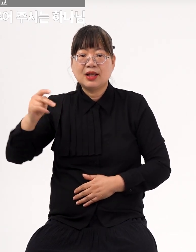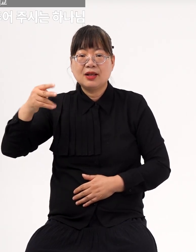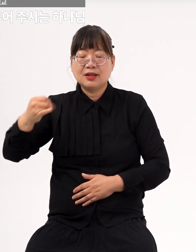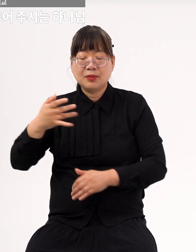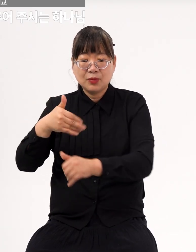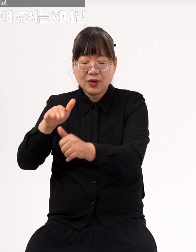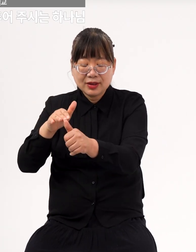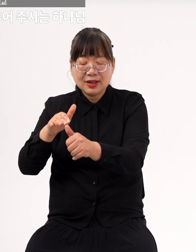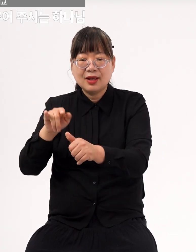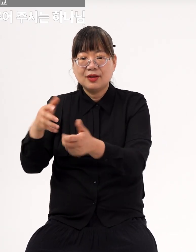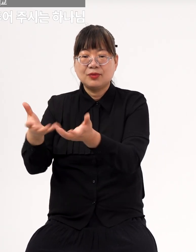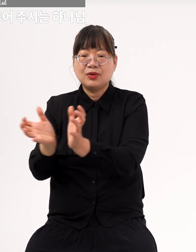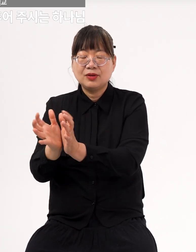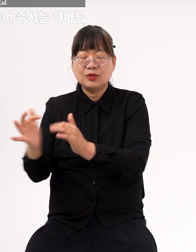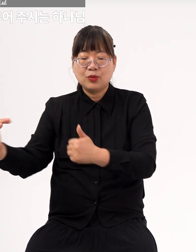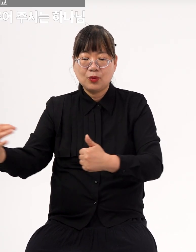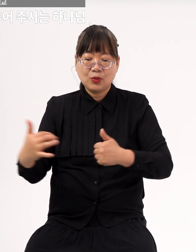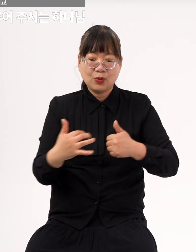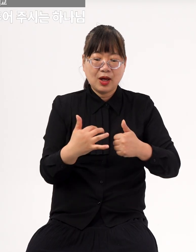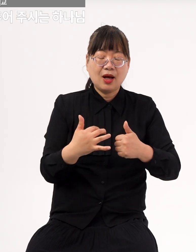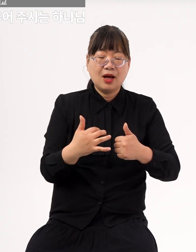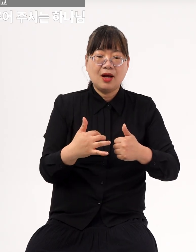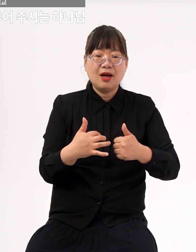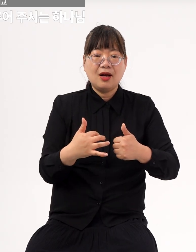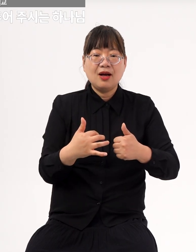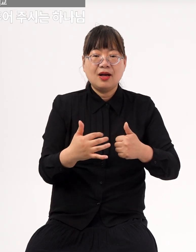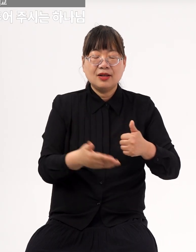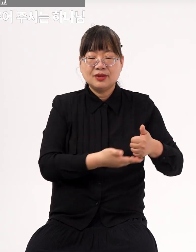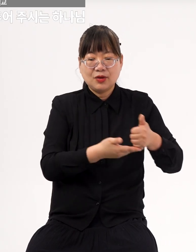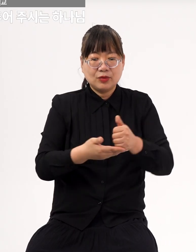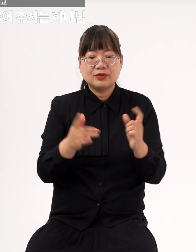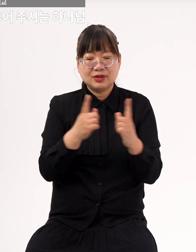그 무리도 올라와 그를 영접하더라.